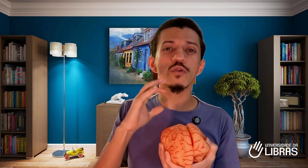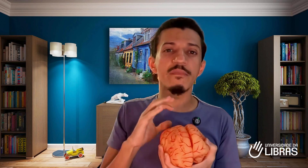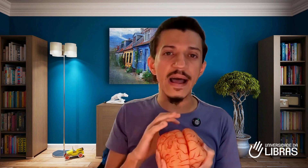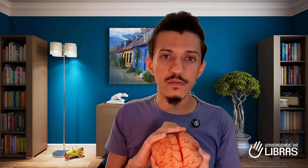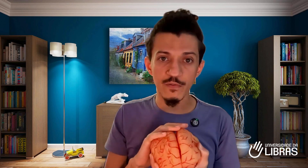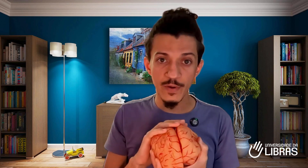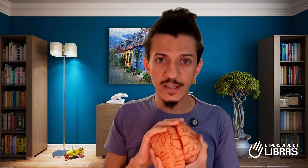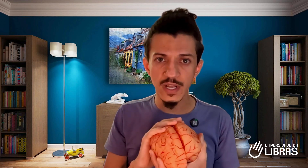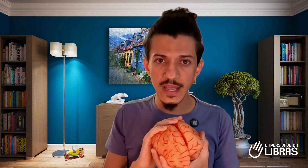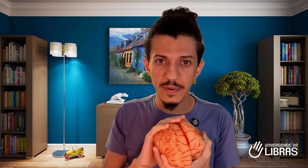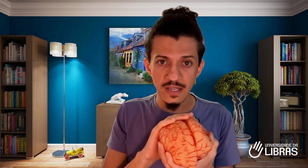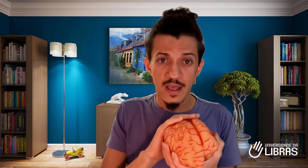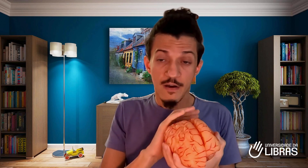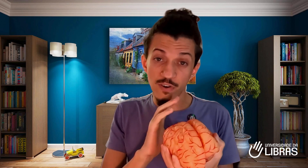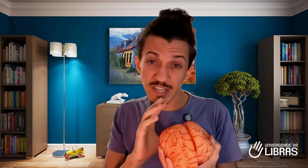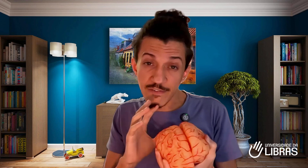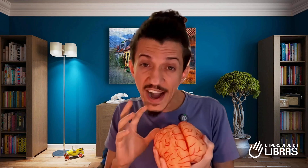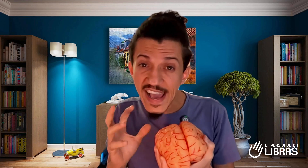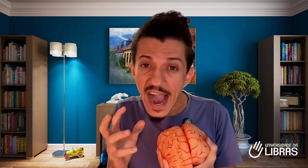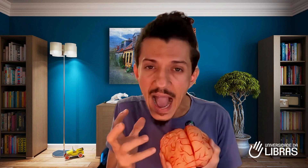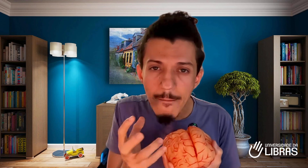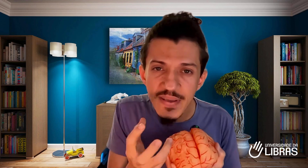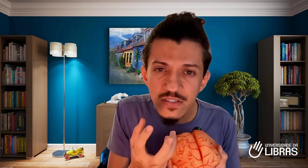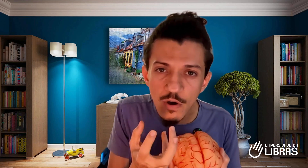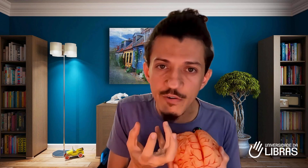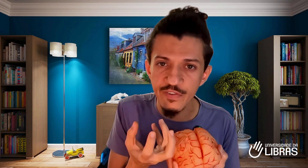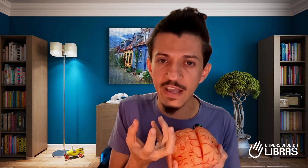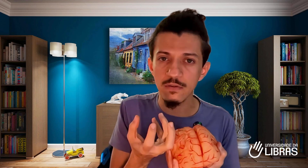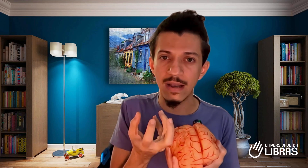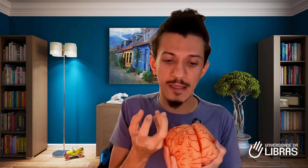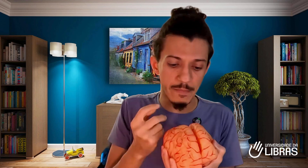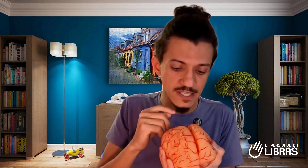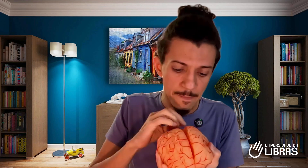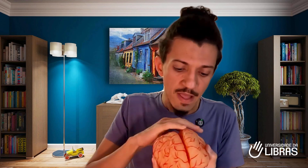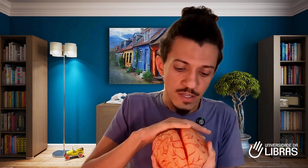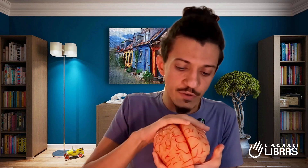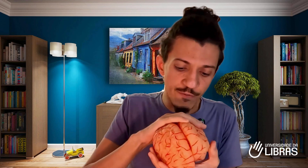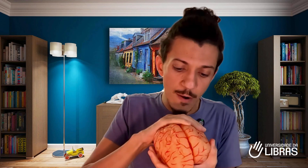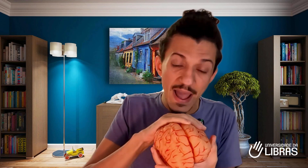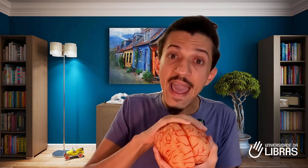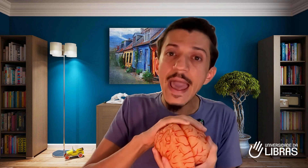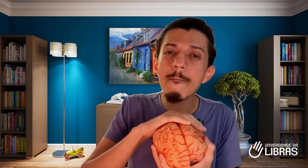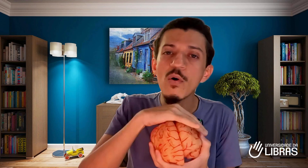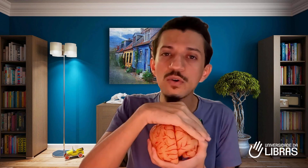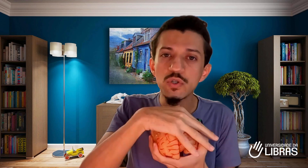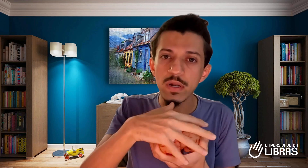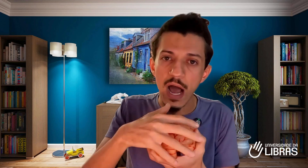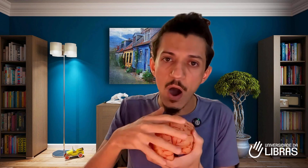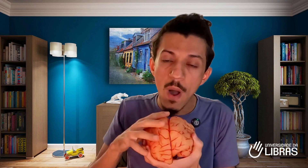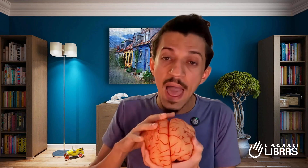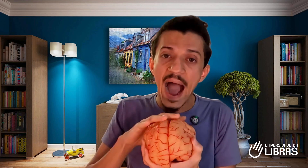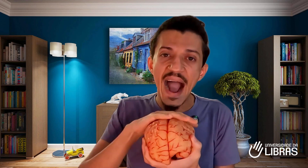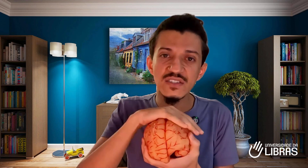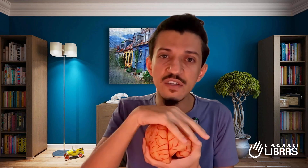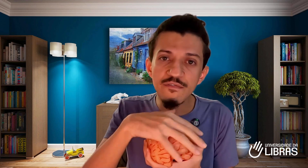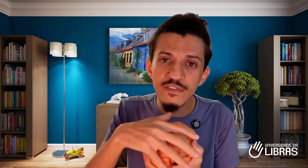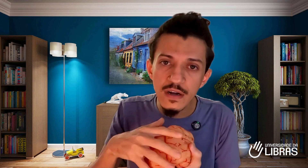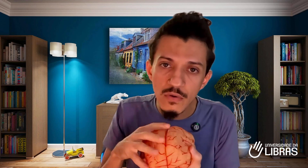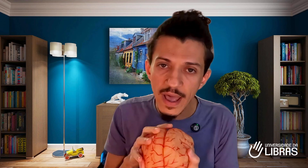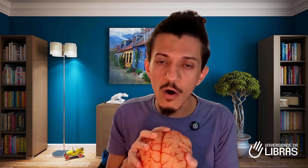método Fluente em Libras, você vai absorvendo a Libras de forma emocional, ativando